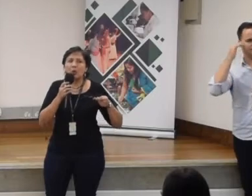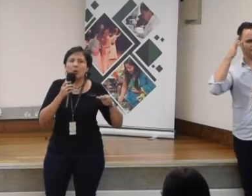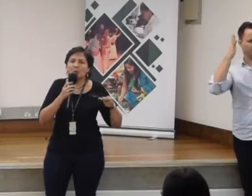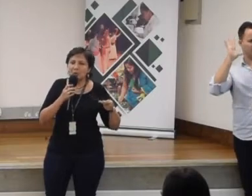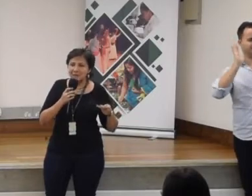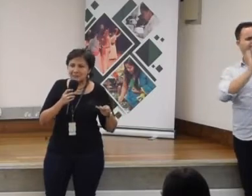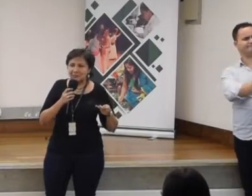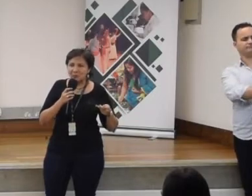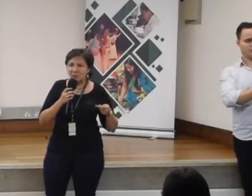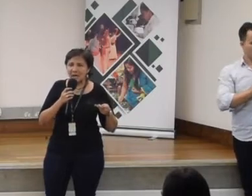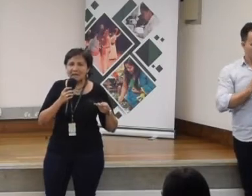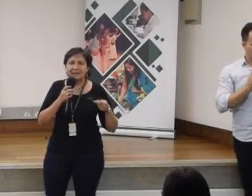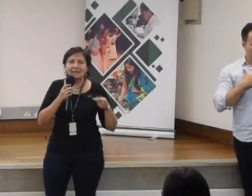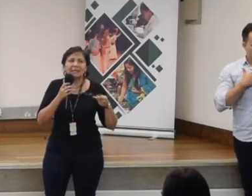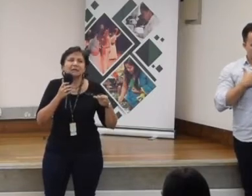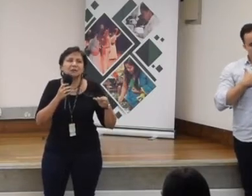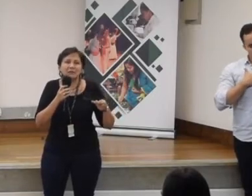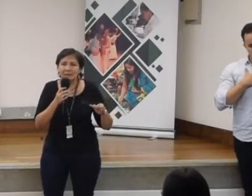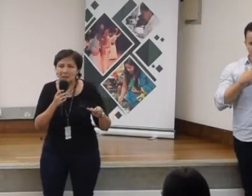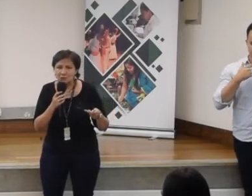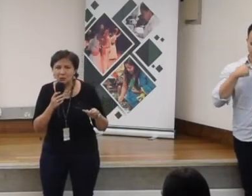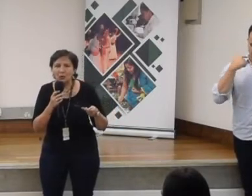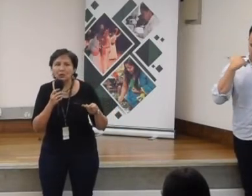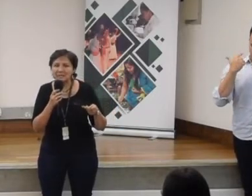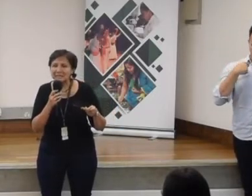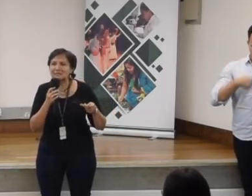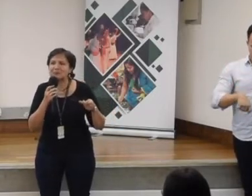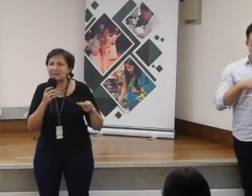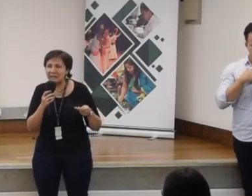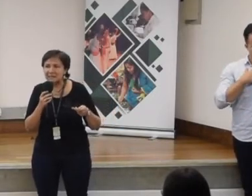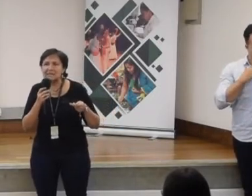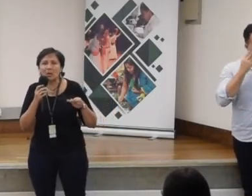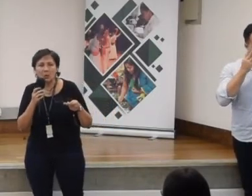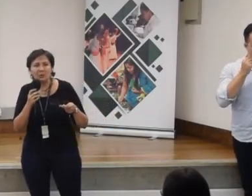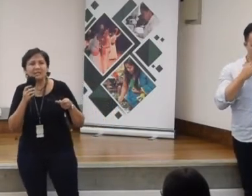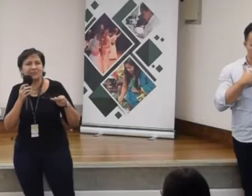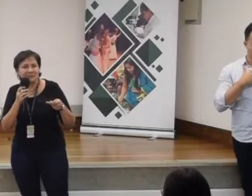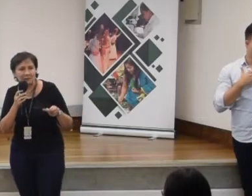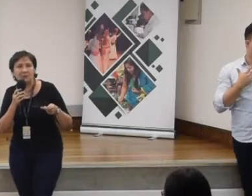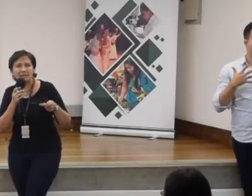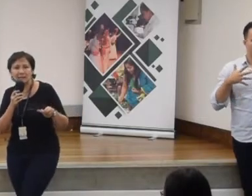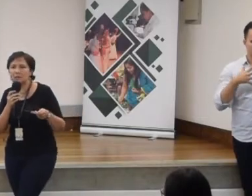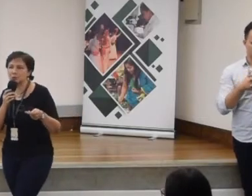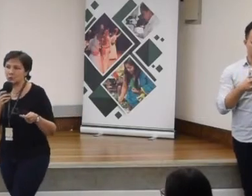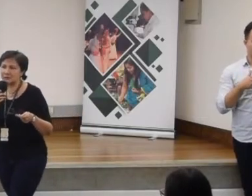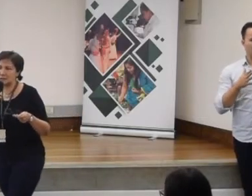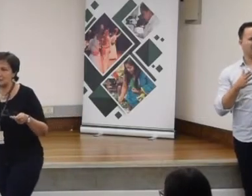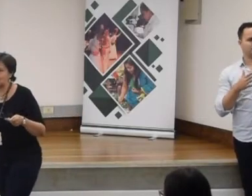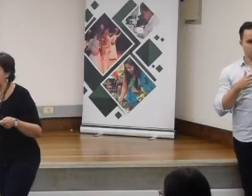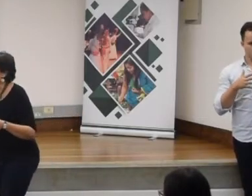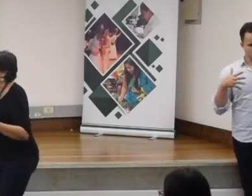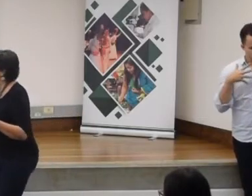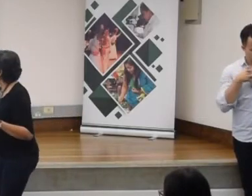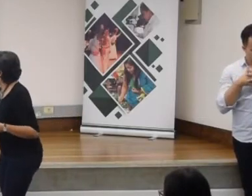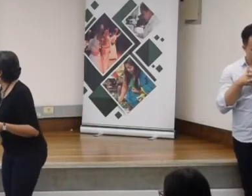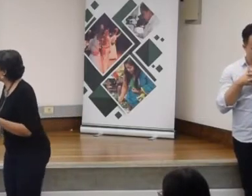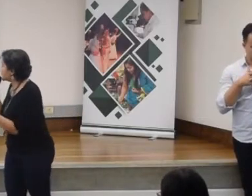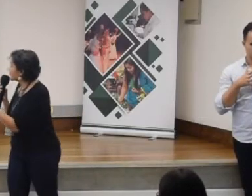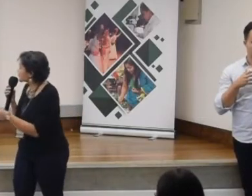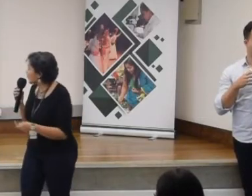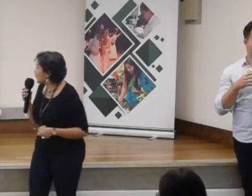yo cómo desde mi lugar entro en relación con esa experiencia única, particular que el otro ha tenido.